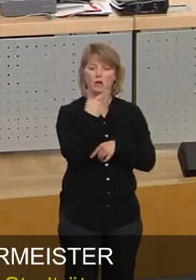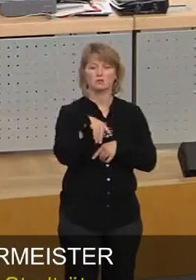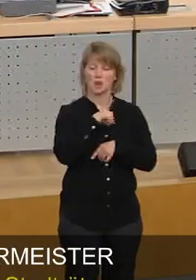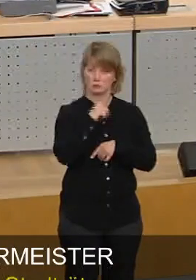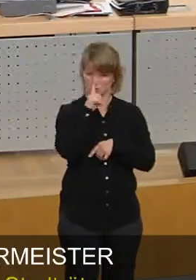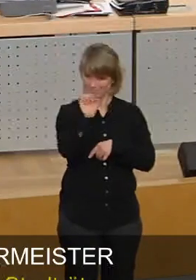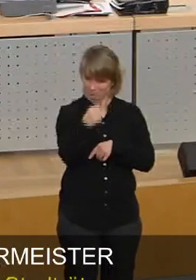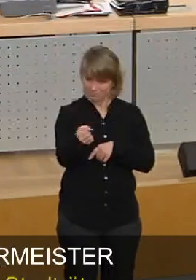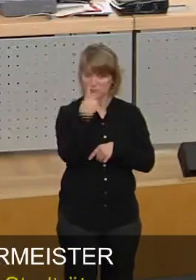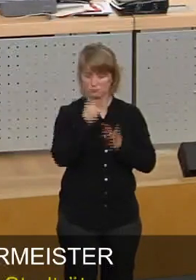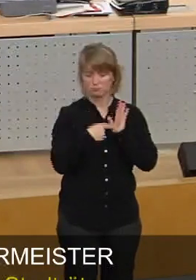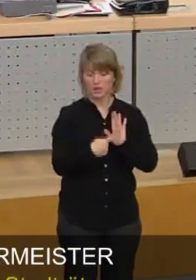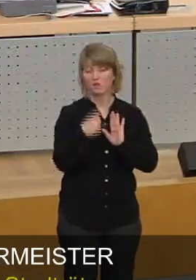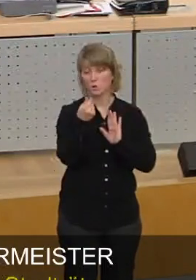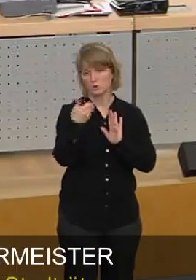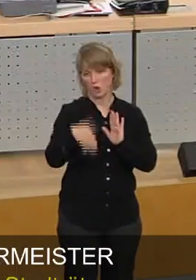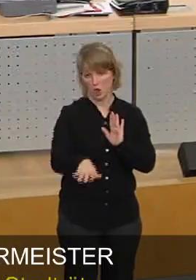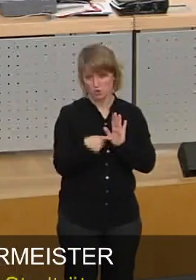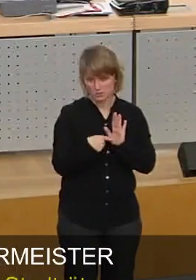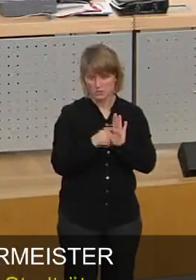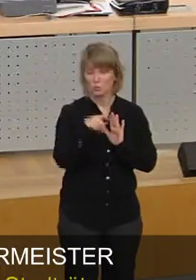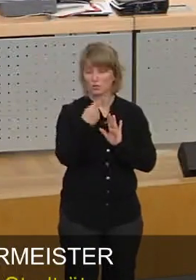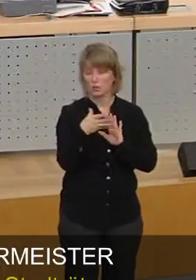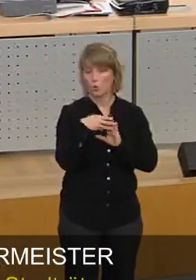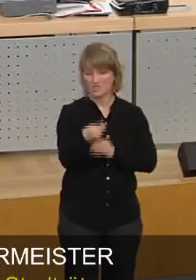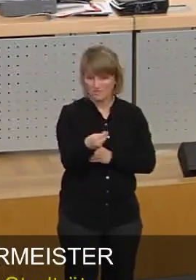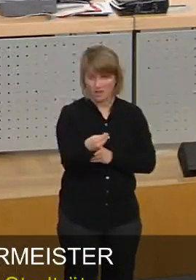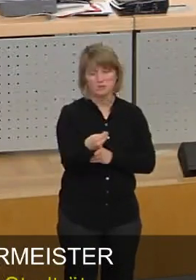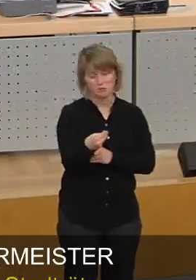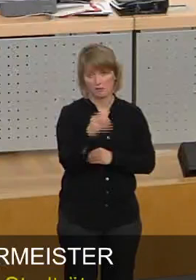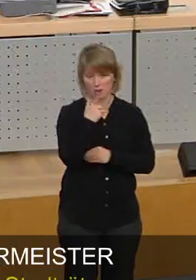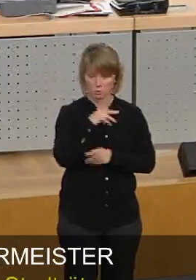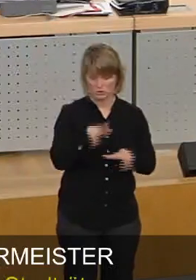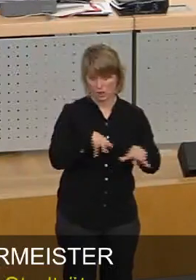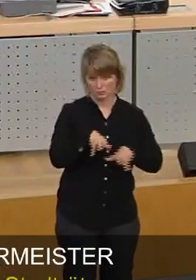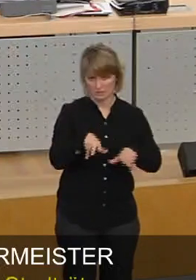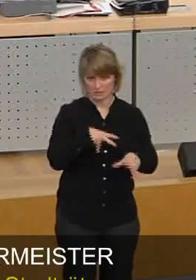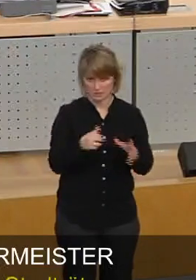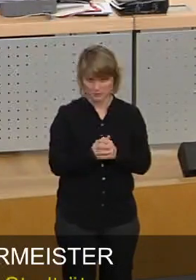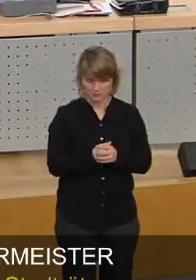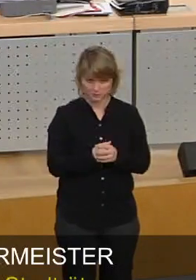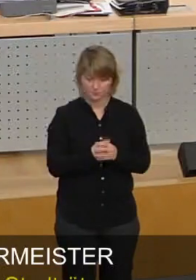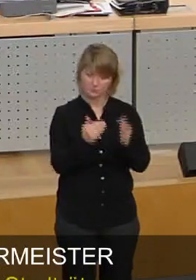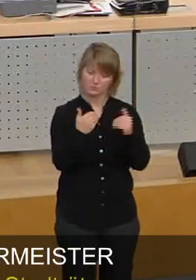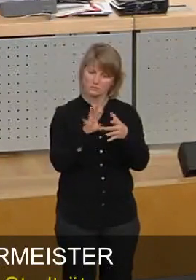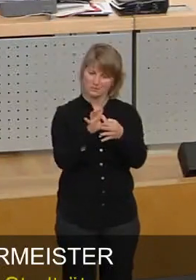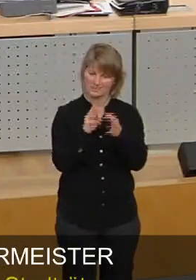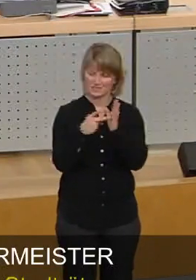zwar umsonst, und die Folgen daraus hinterher und die Konsequenzen daraus hinterher selbst bewältigen. Zur zweiten